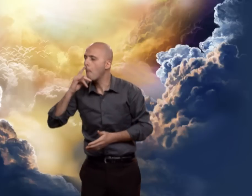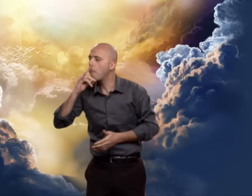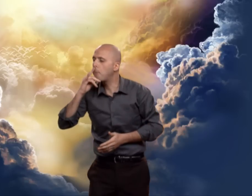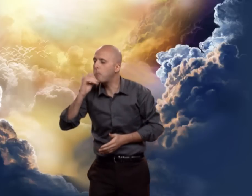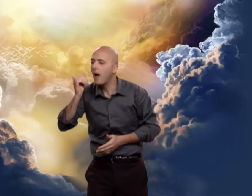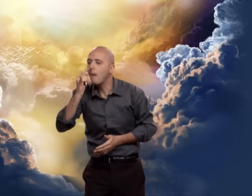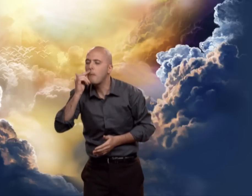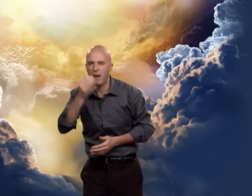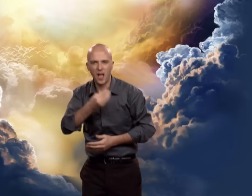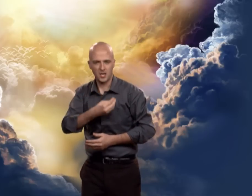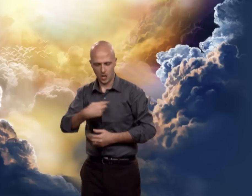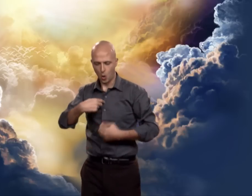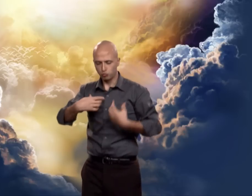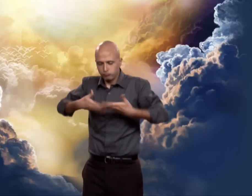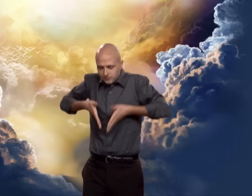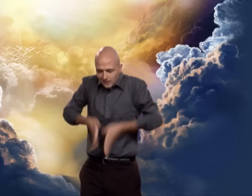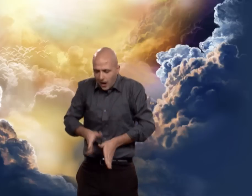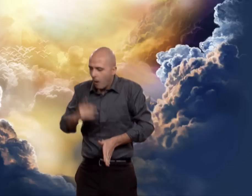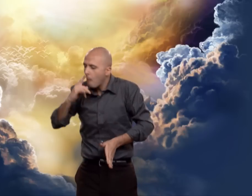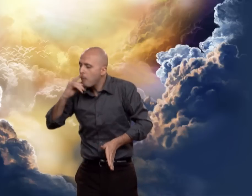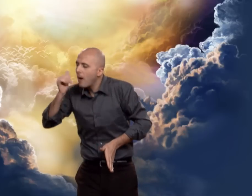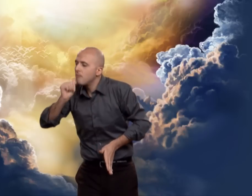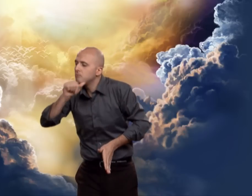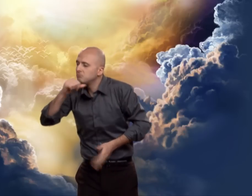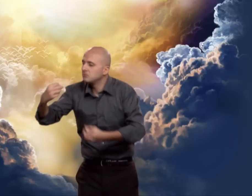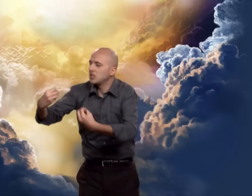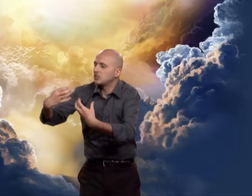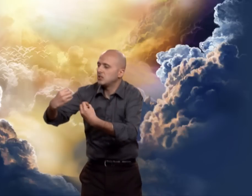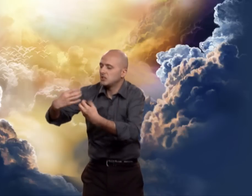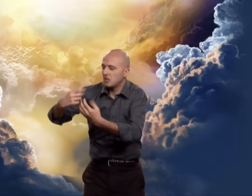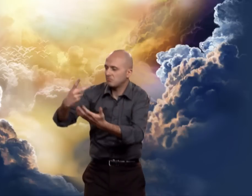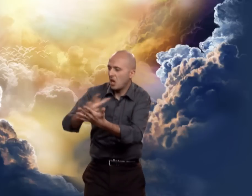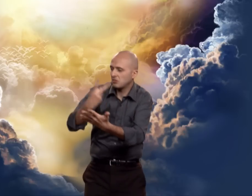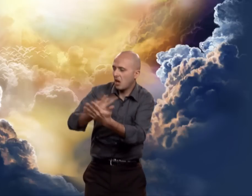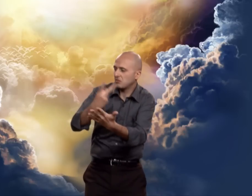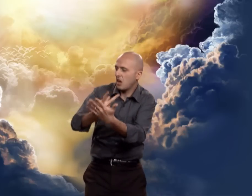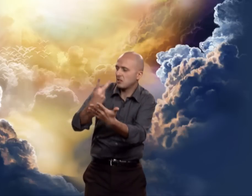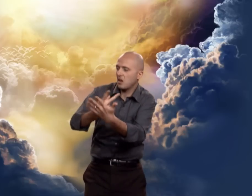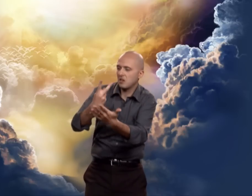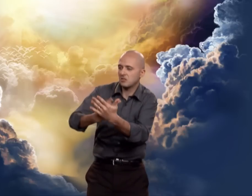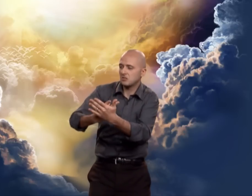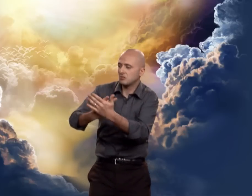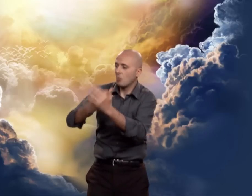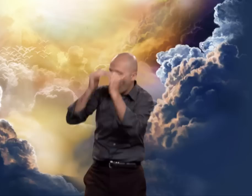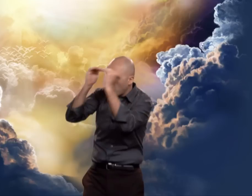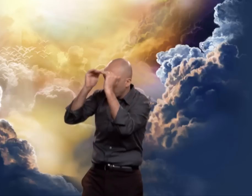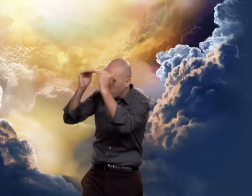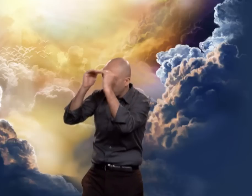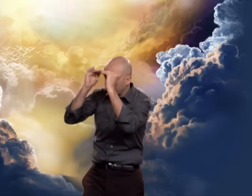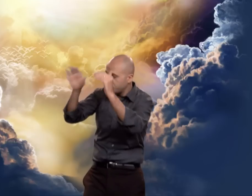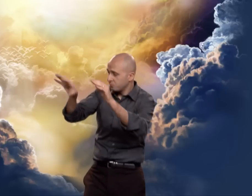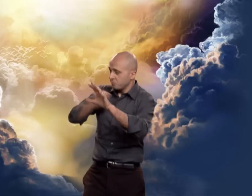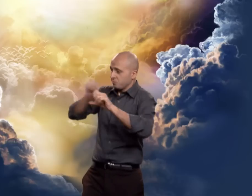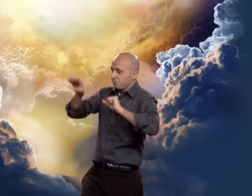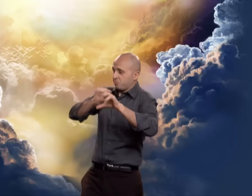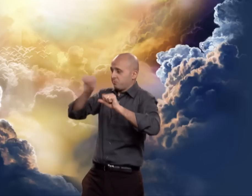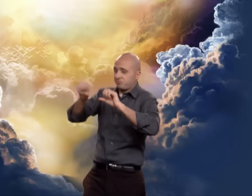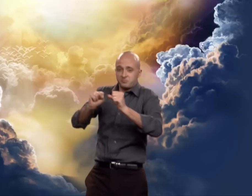parece fácil romper o fio da vida e voar para as bênçãos do mundo eterno. Deus deu, em sua